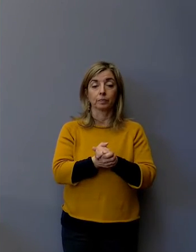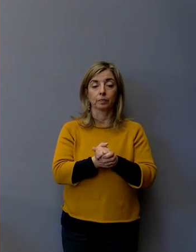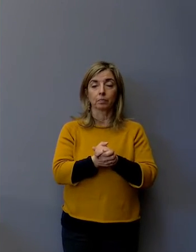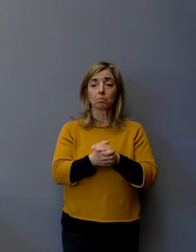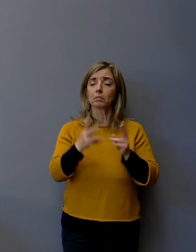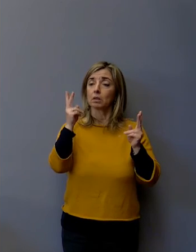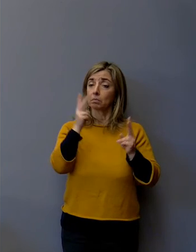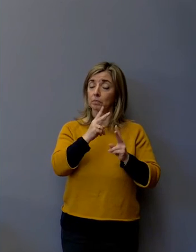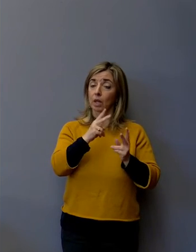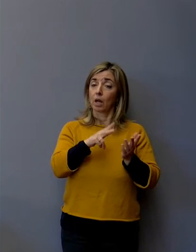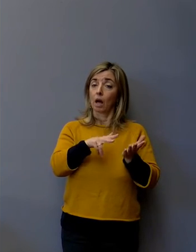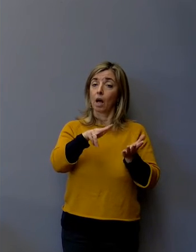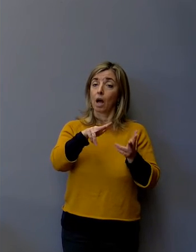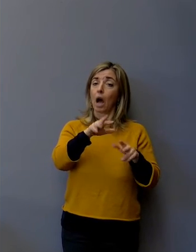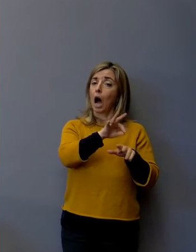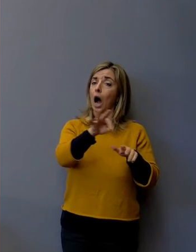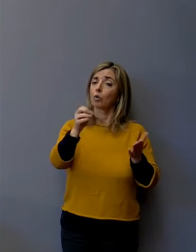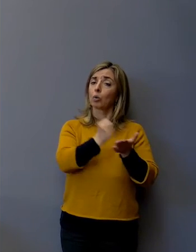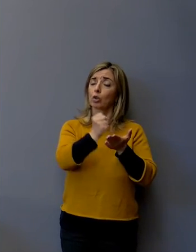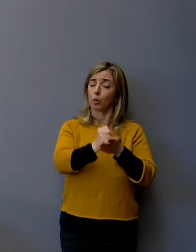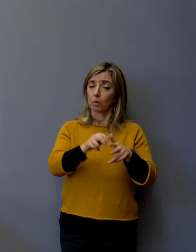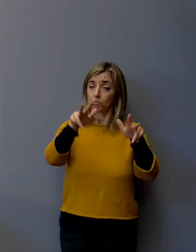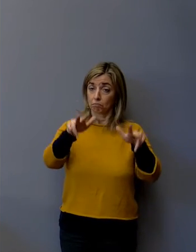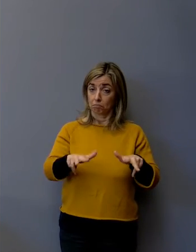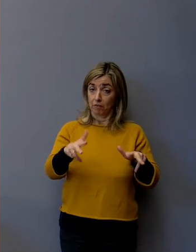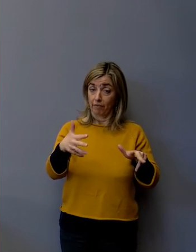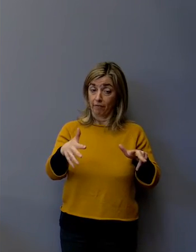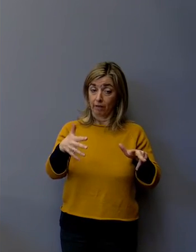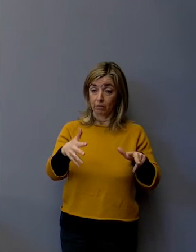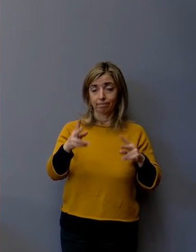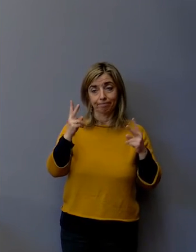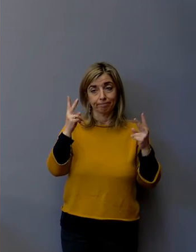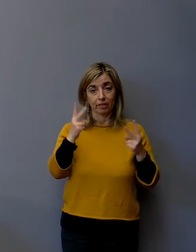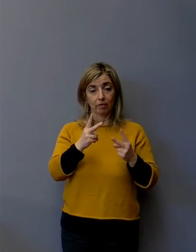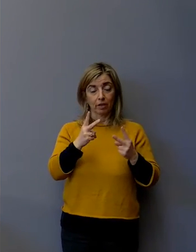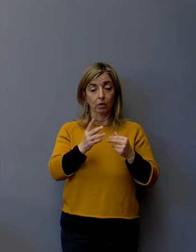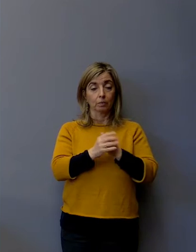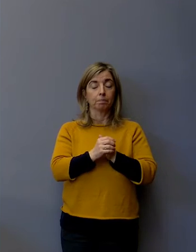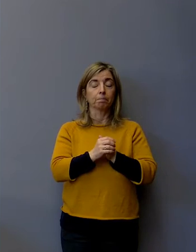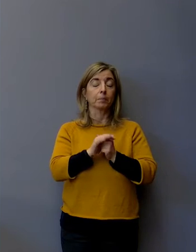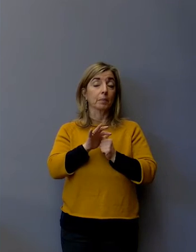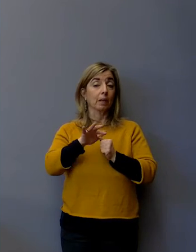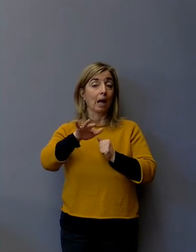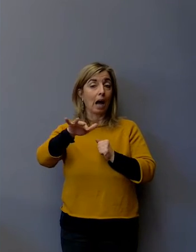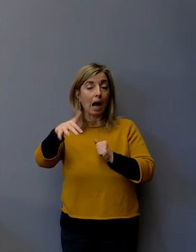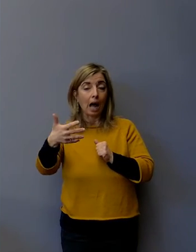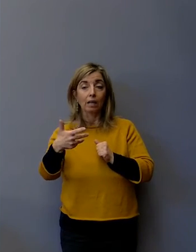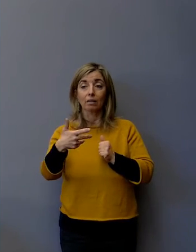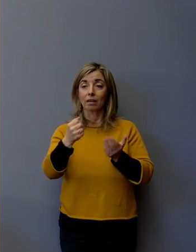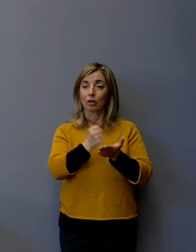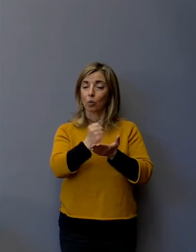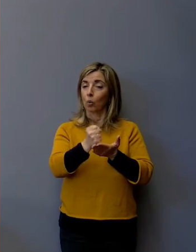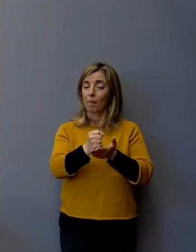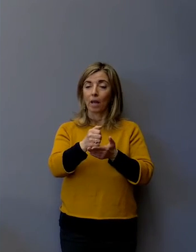approvati alcuni documenti però oggettivamente quelli che in qualche modo sono stati respinti o non sono